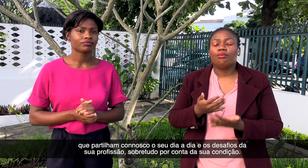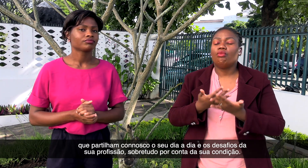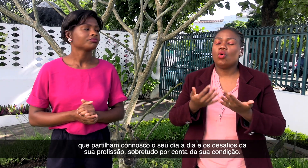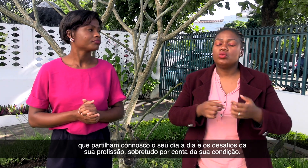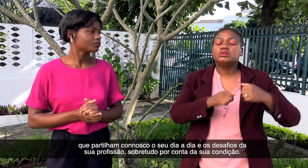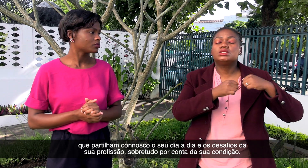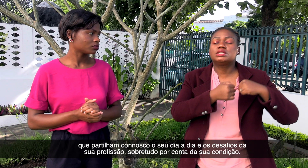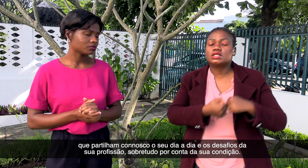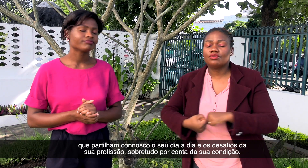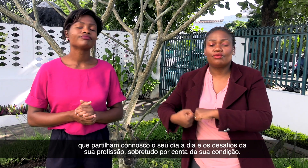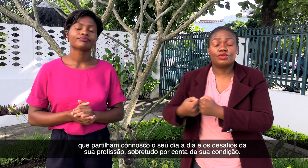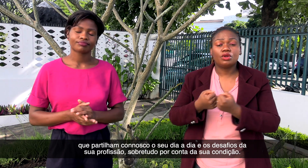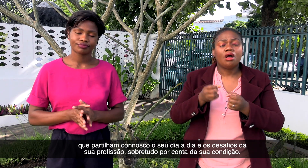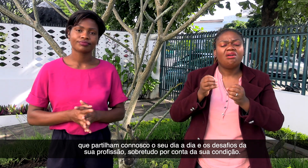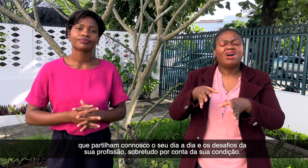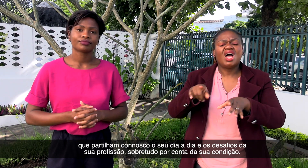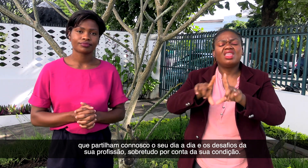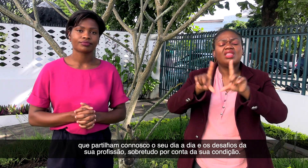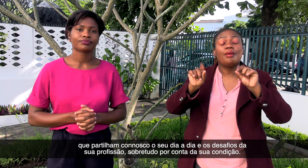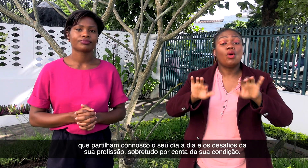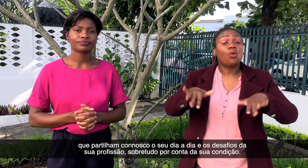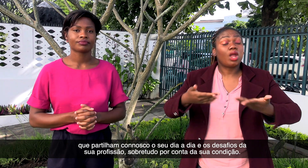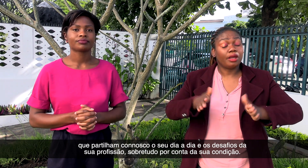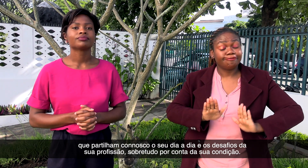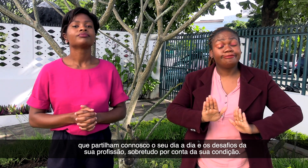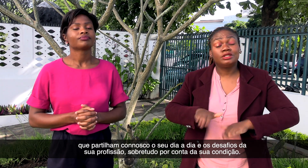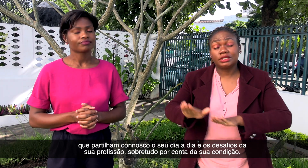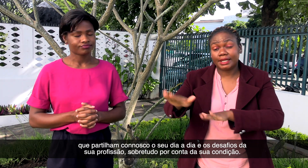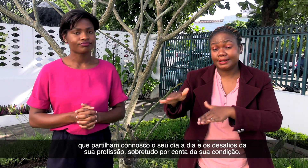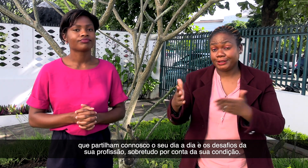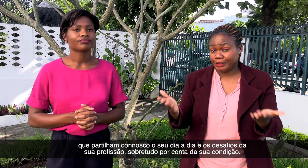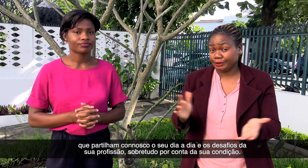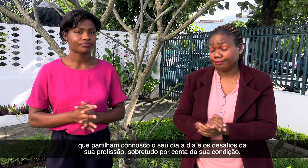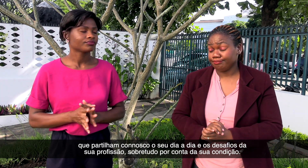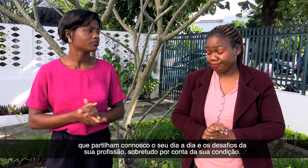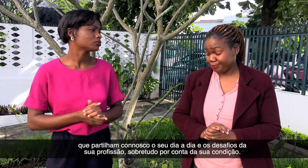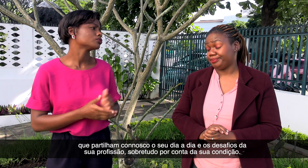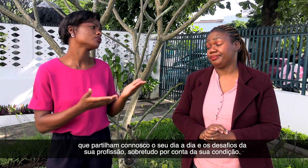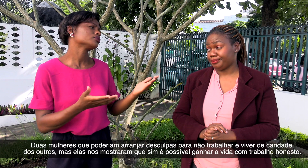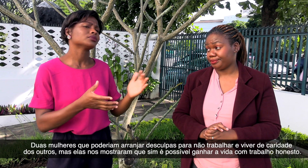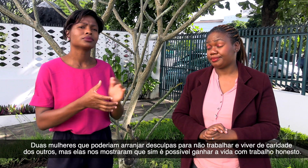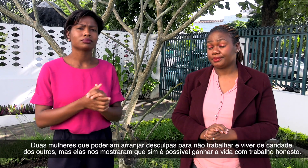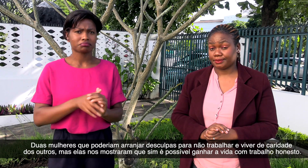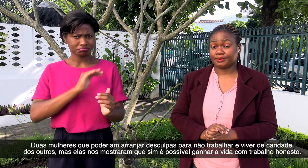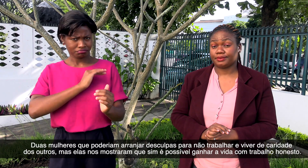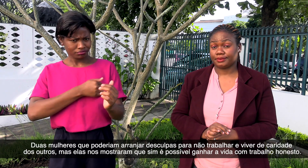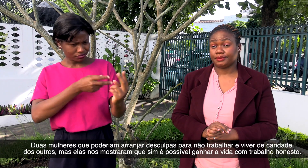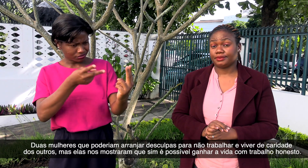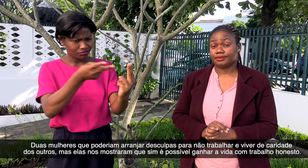connosco o seu dia-a-dia e os desafios da sua profissão, sobretudo por conta da sua condição. Duas mulheres que